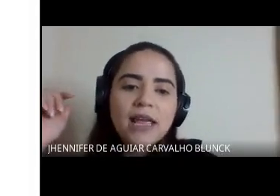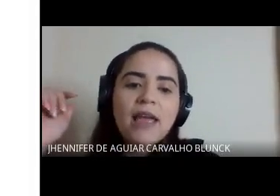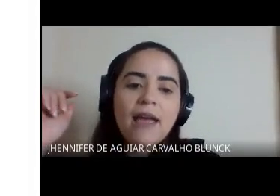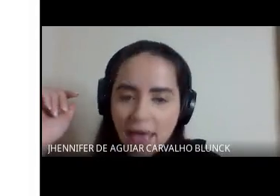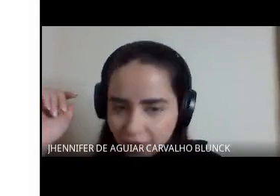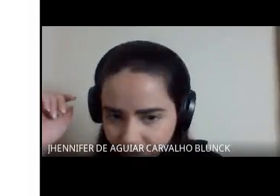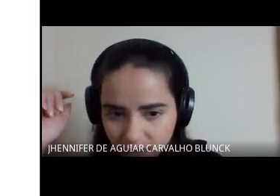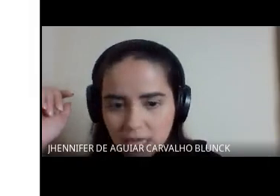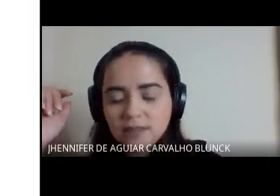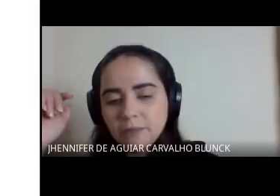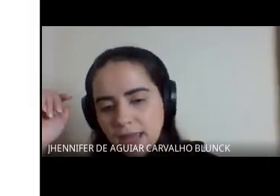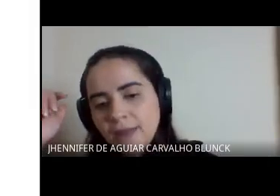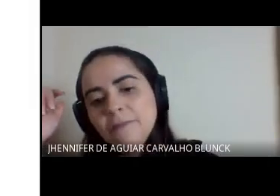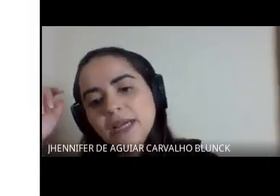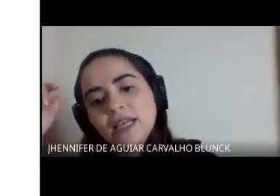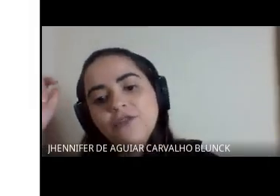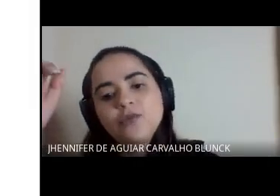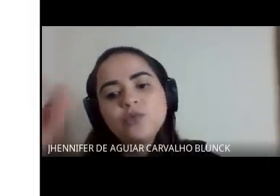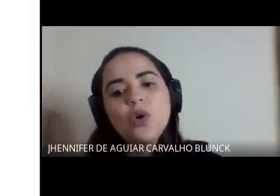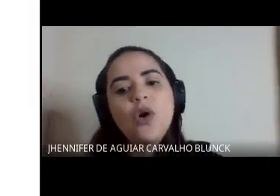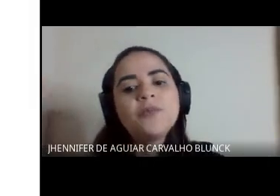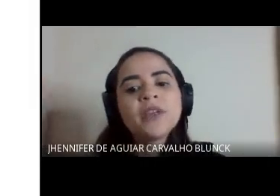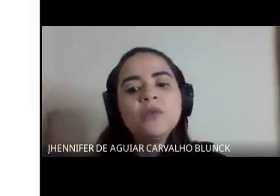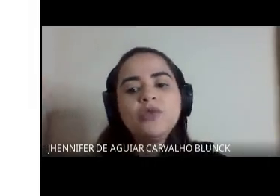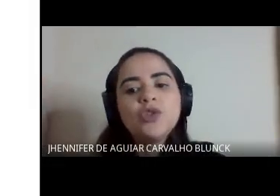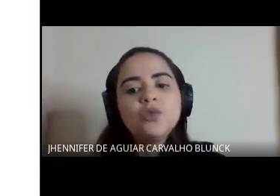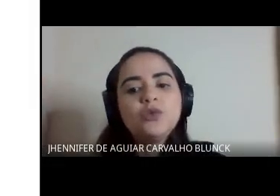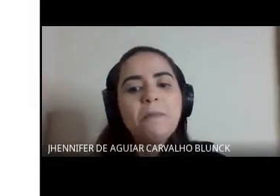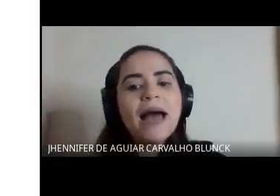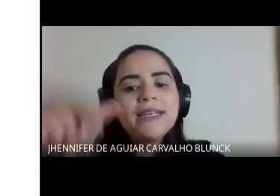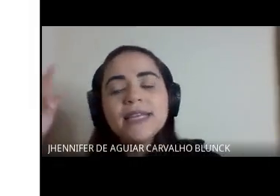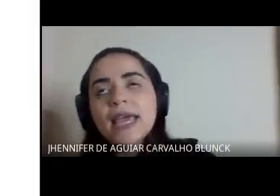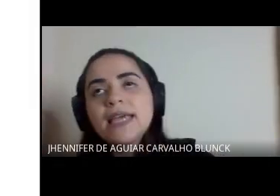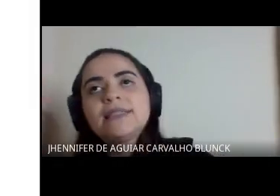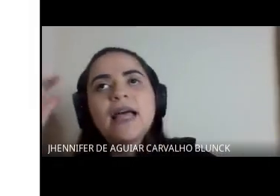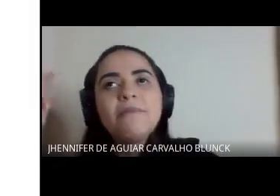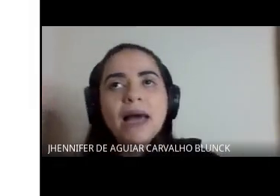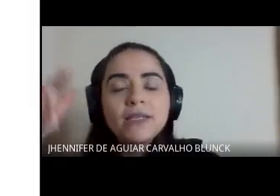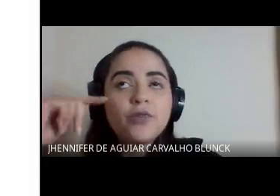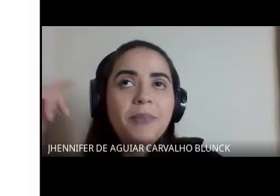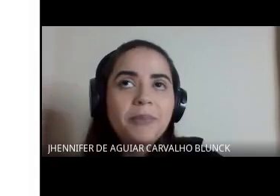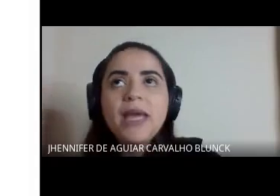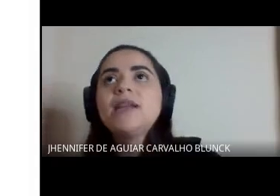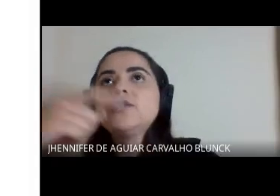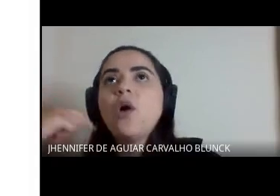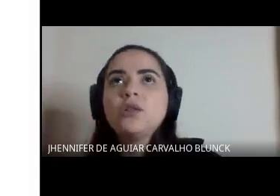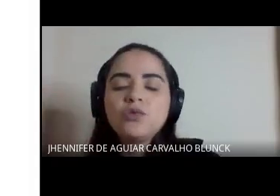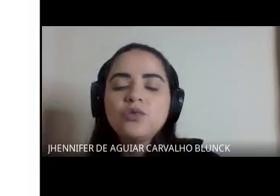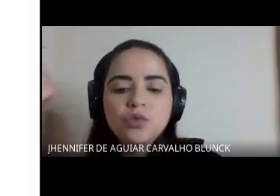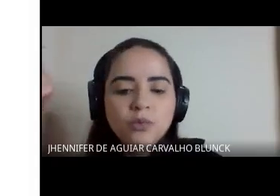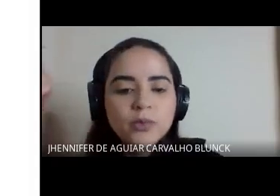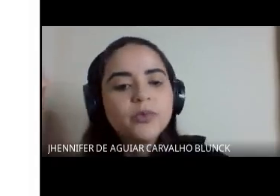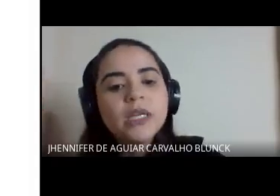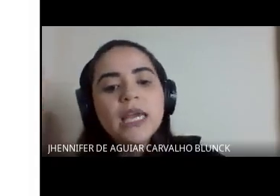Charles, ele era francês também, mas ele fundou o Instituto Parisiense, lá em Paris, que foi a primeira escola